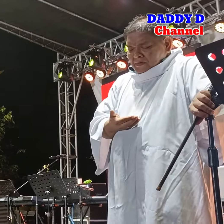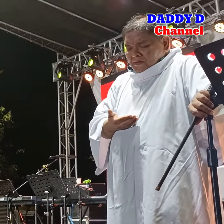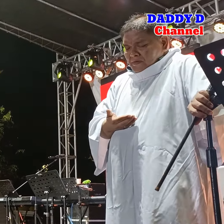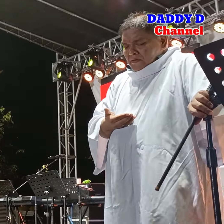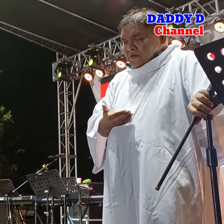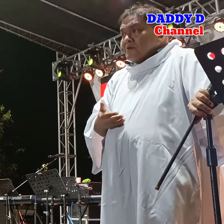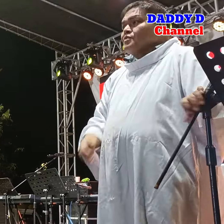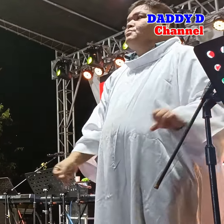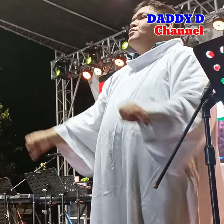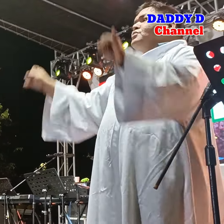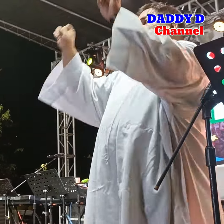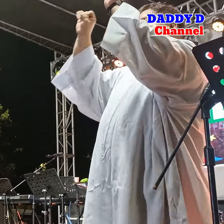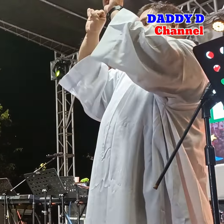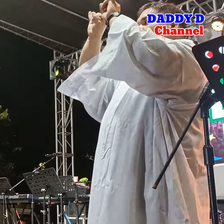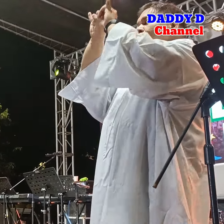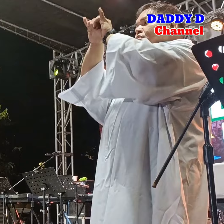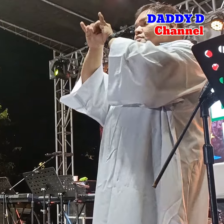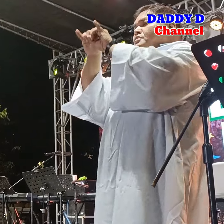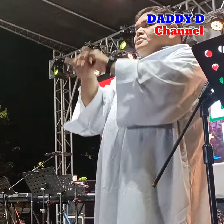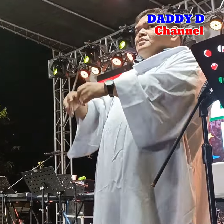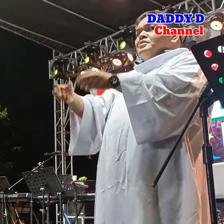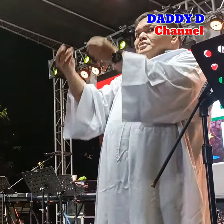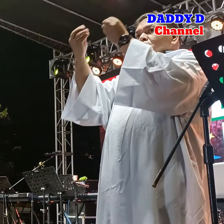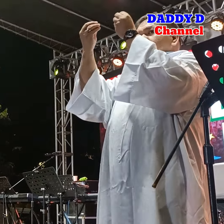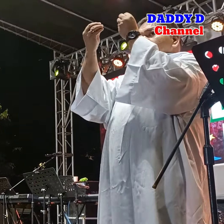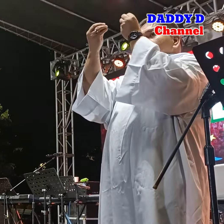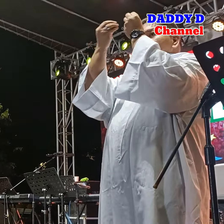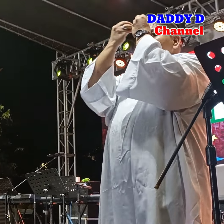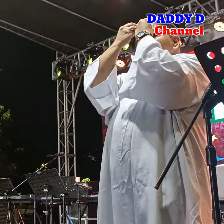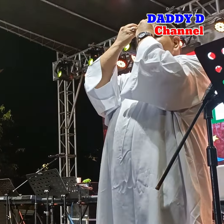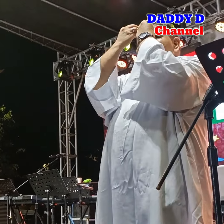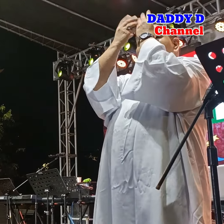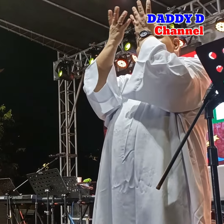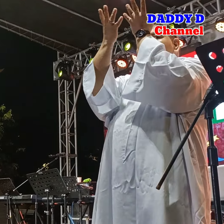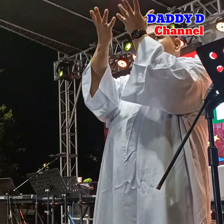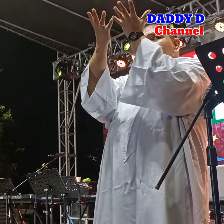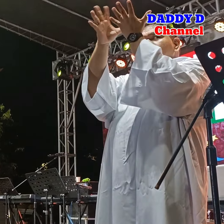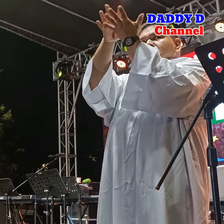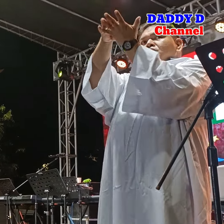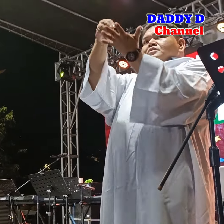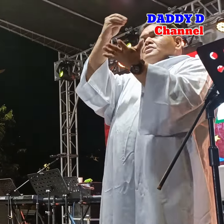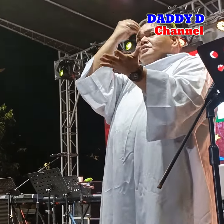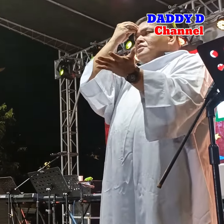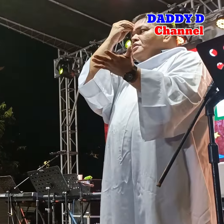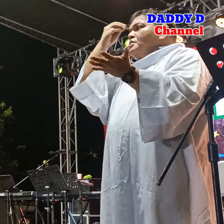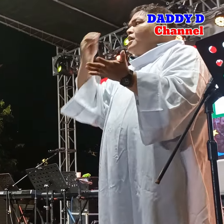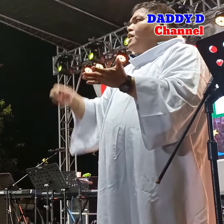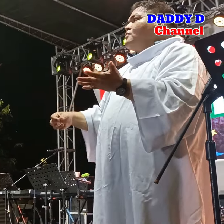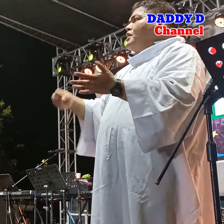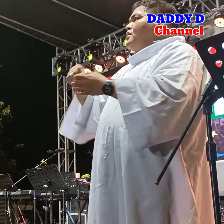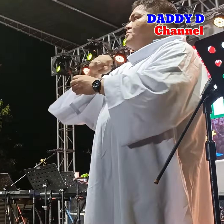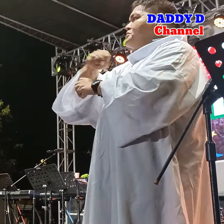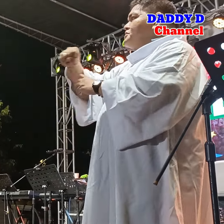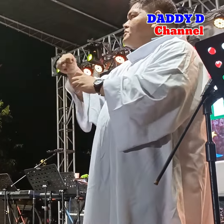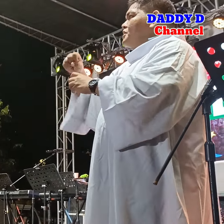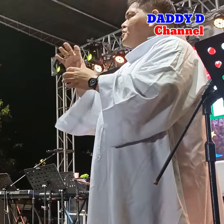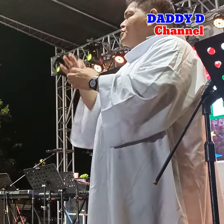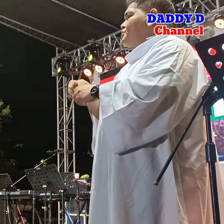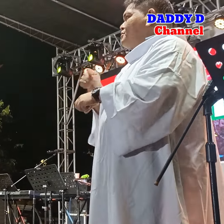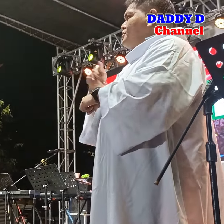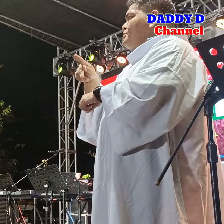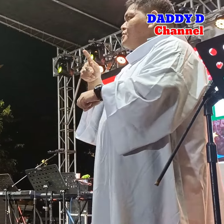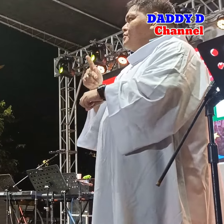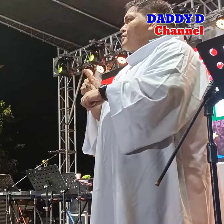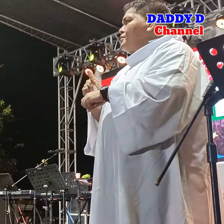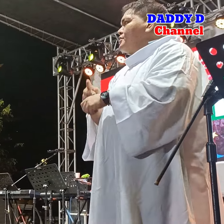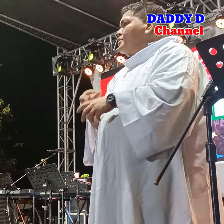Ang importante lang talaga na malaman natin tungkol sa estado ng bayan ay kung kaya pa ba